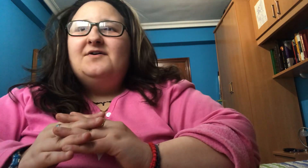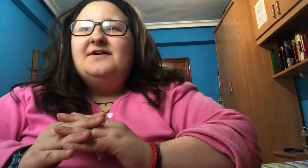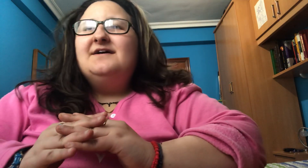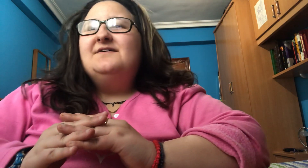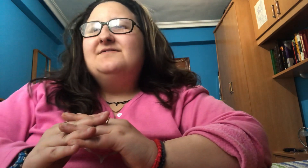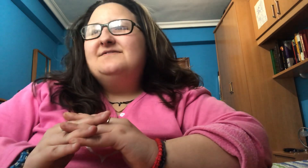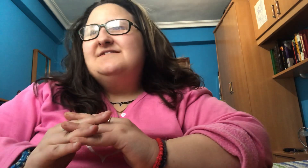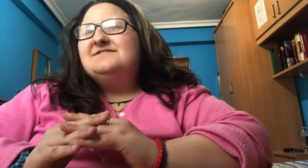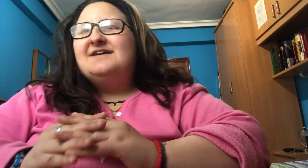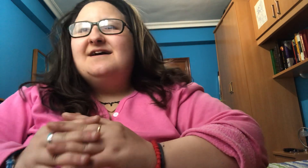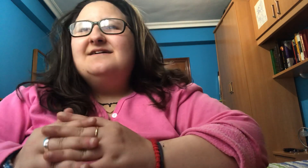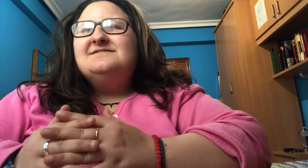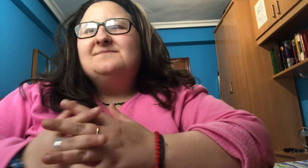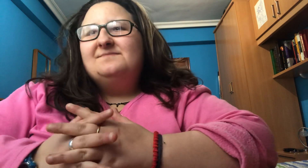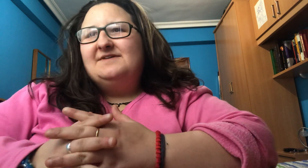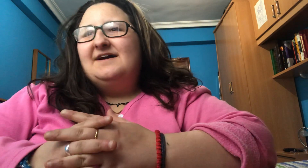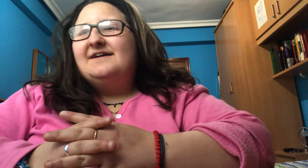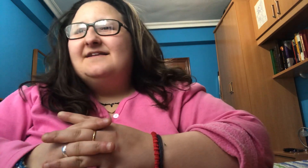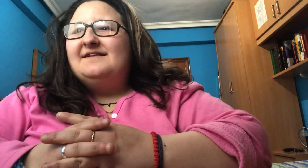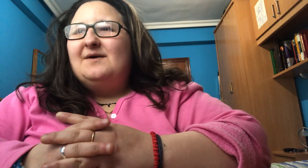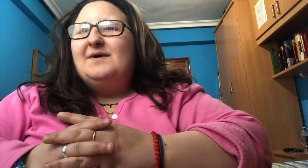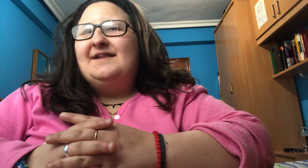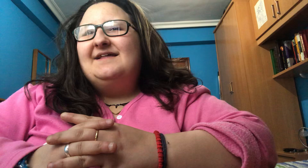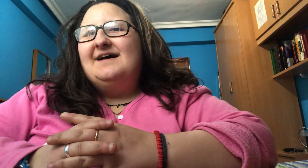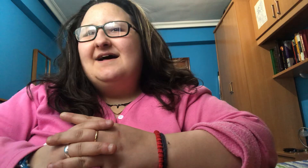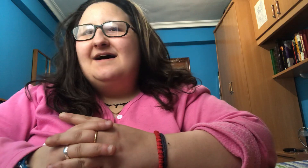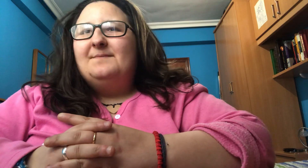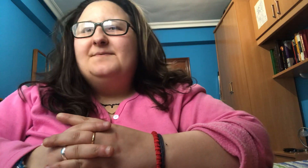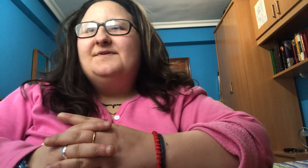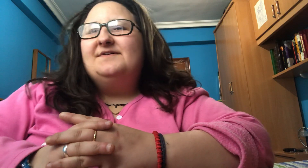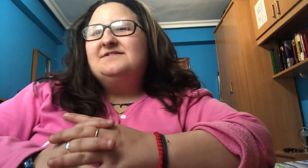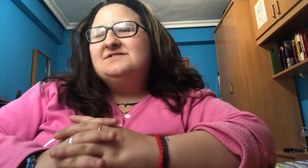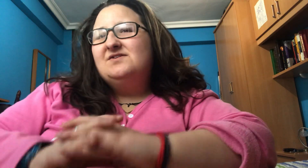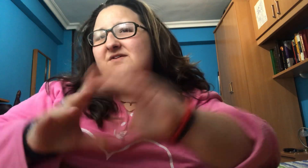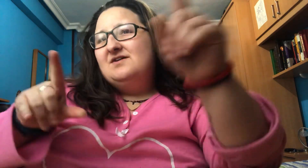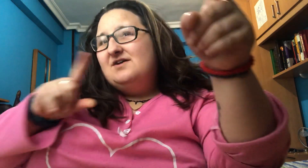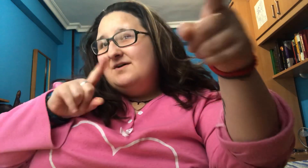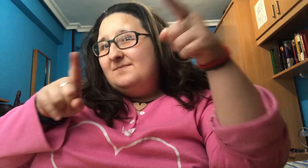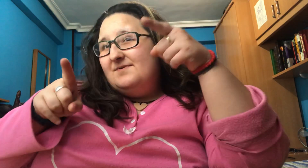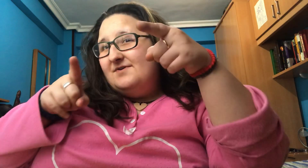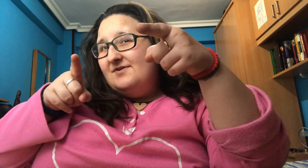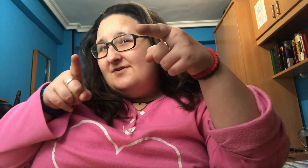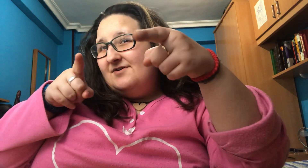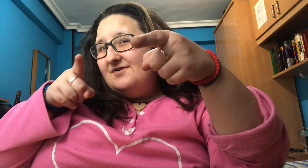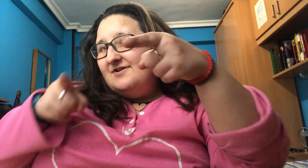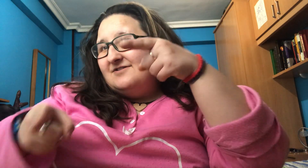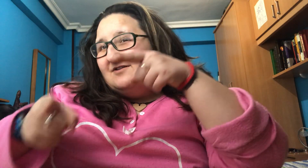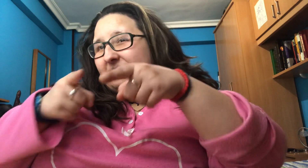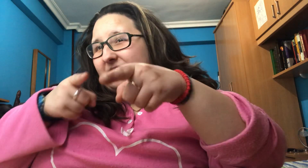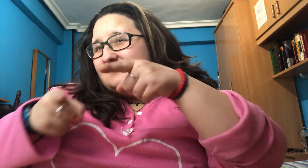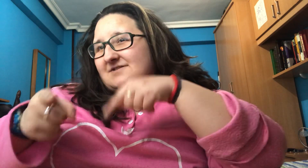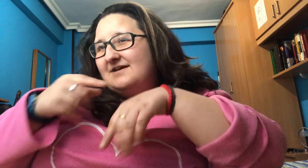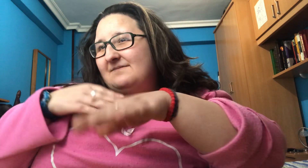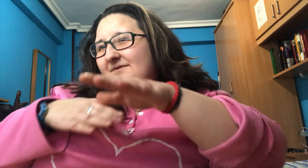Ahora, ¿dónde estás? Mi ángel de la guarda, por eso no me gusta que me